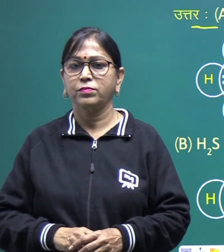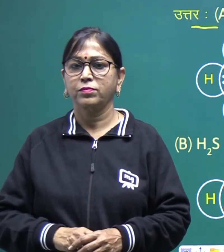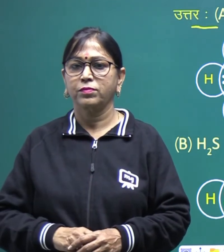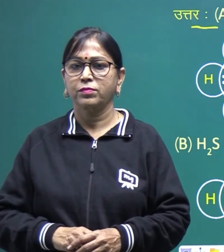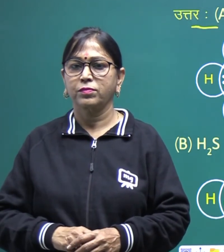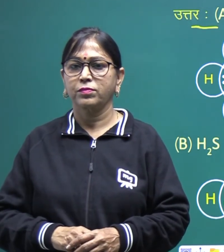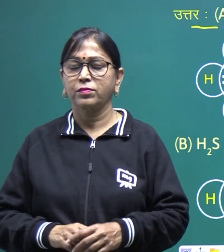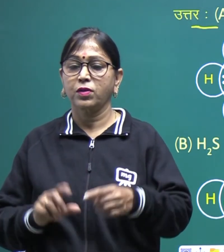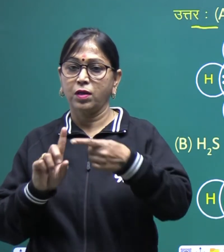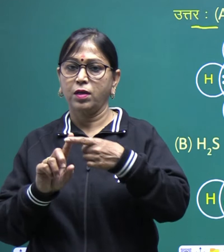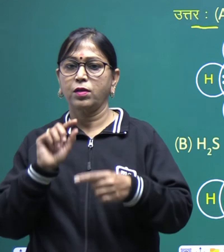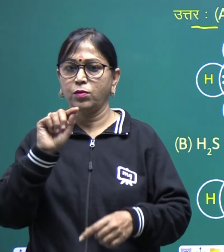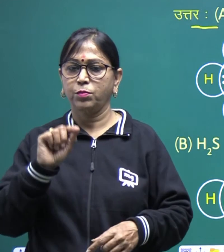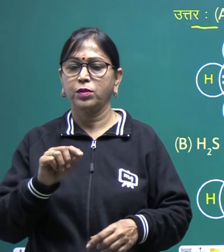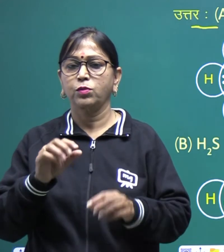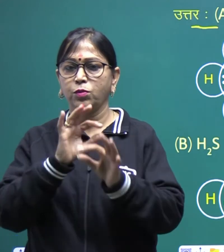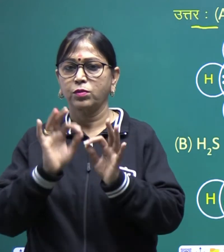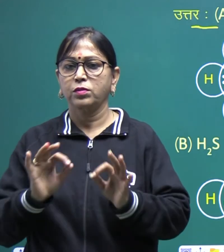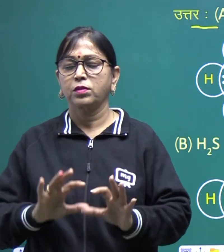इलेक्ट्रॉन बिंदु संरचना,